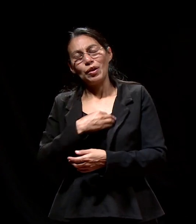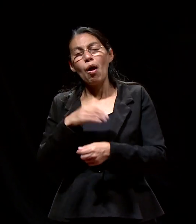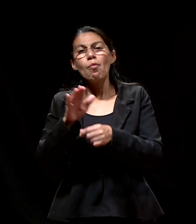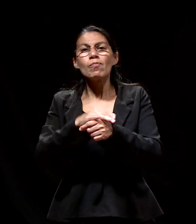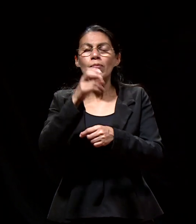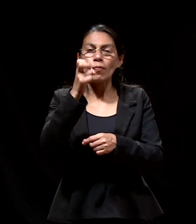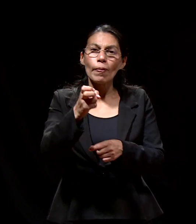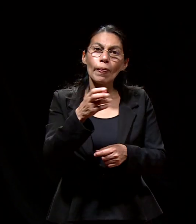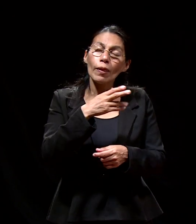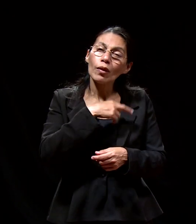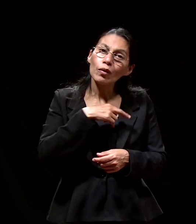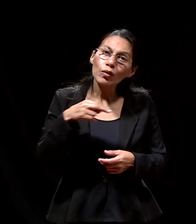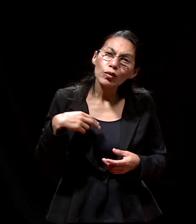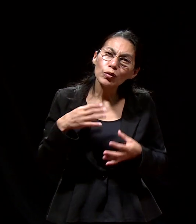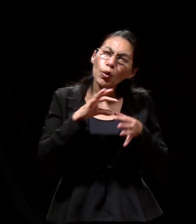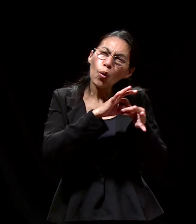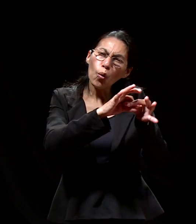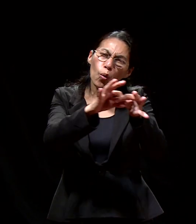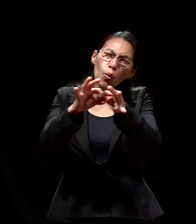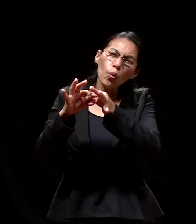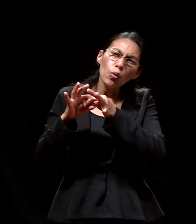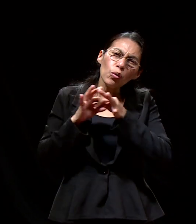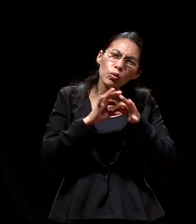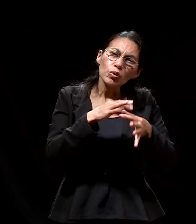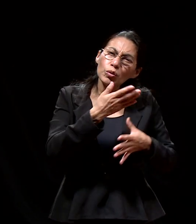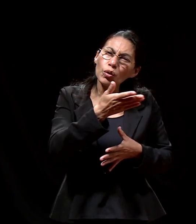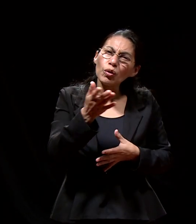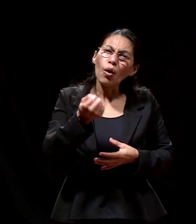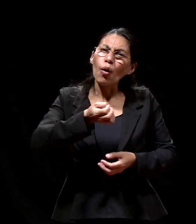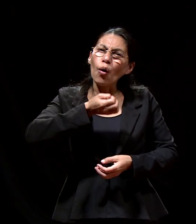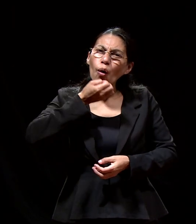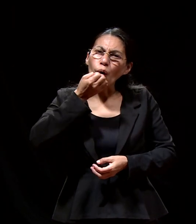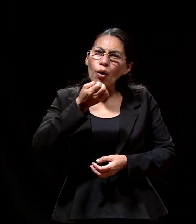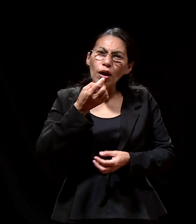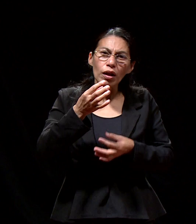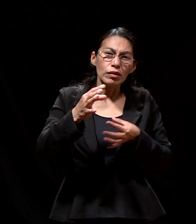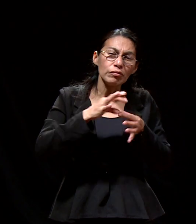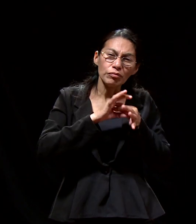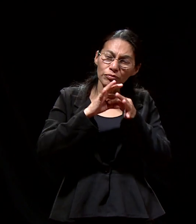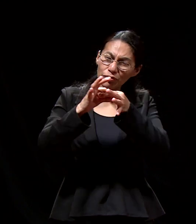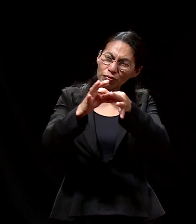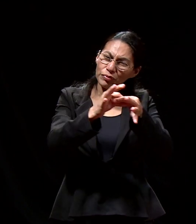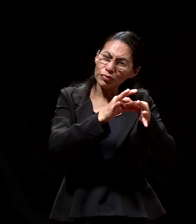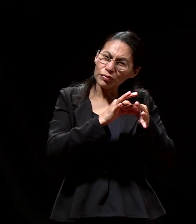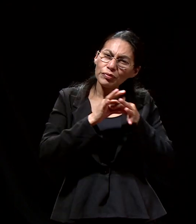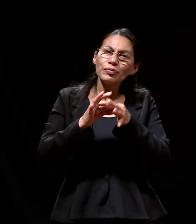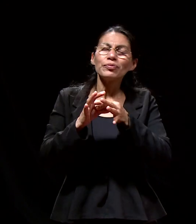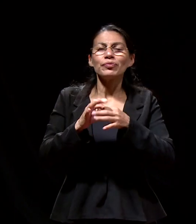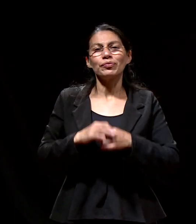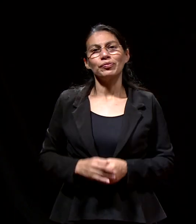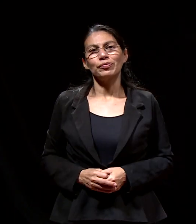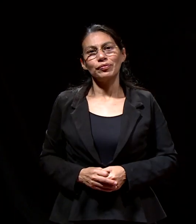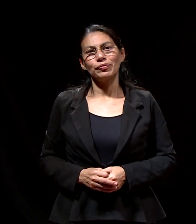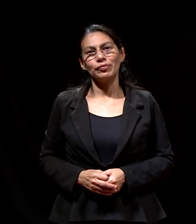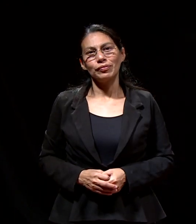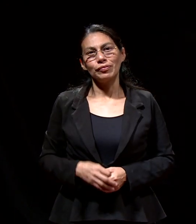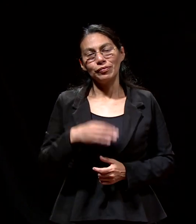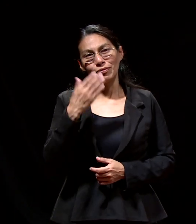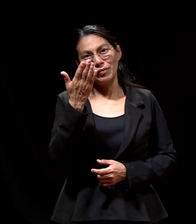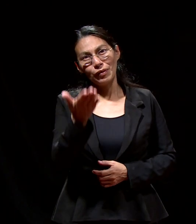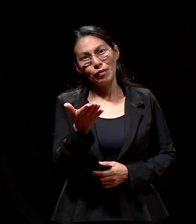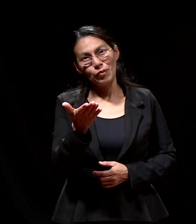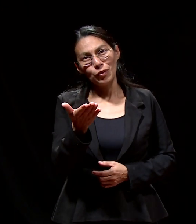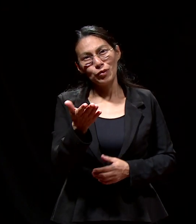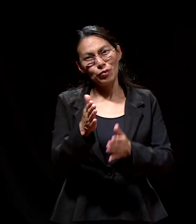ustedes queremos formar una gran comunidad que ahora los unos por los otros y pedimos